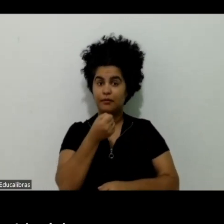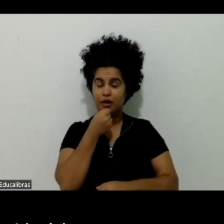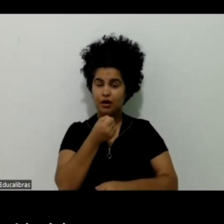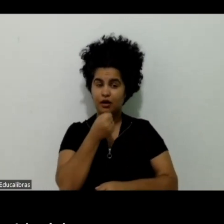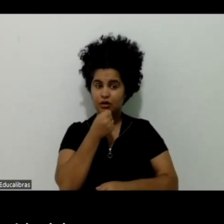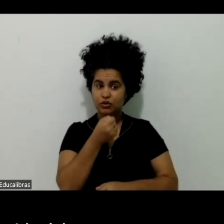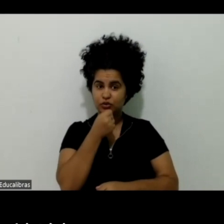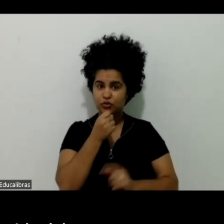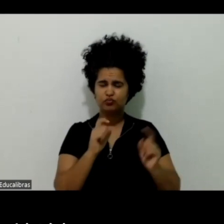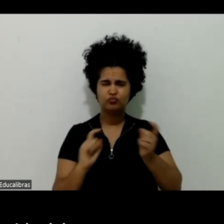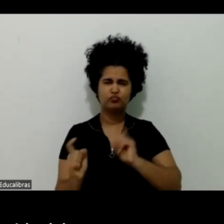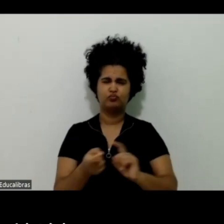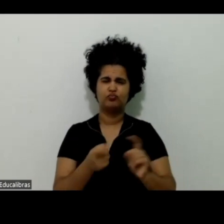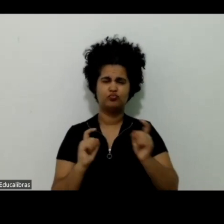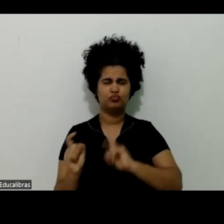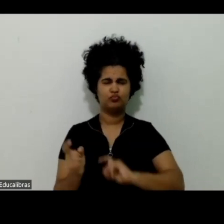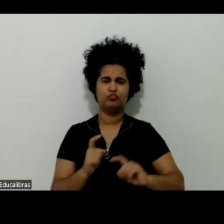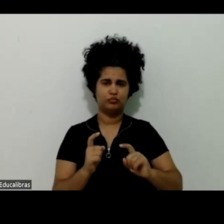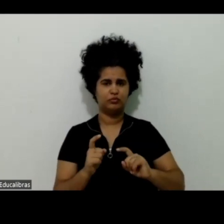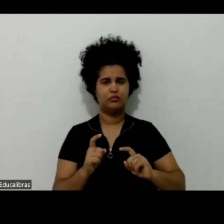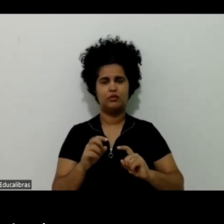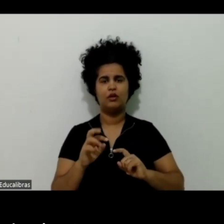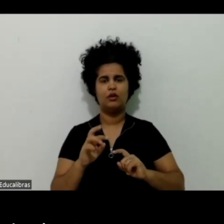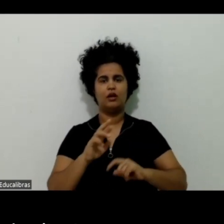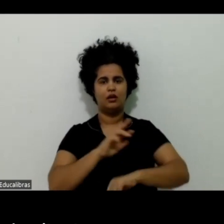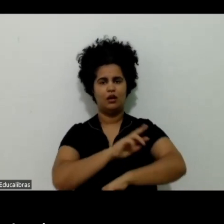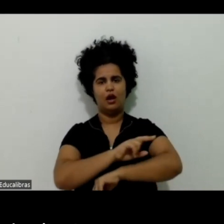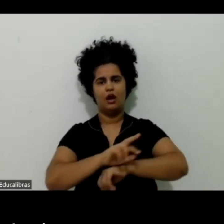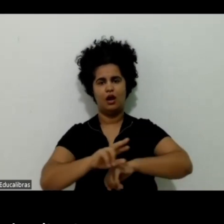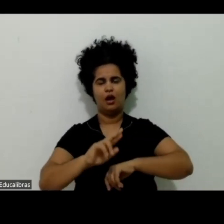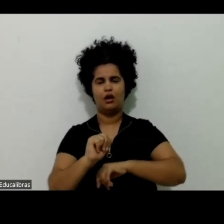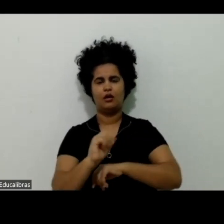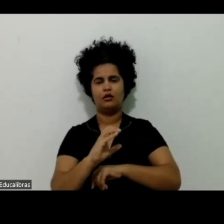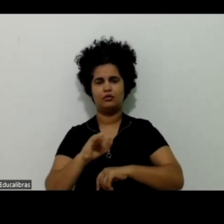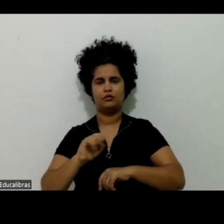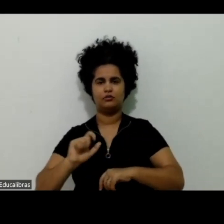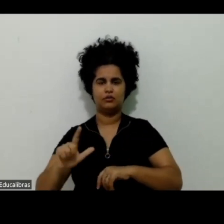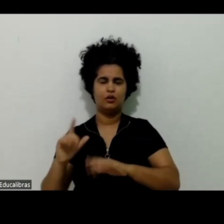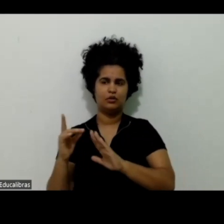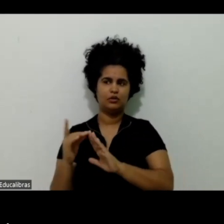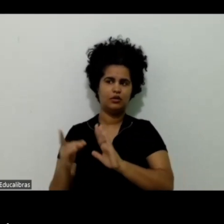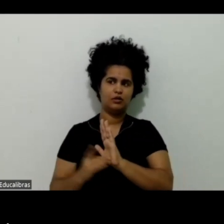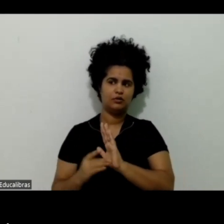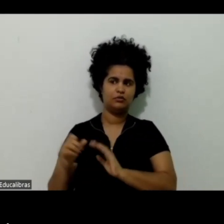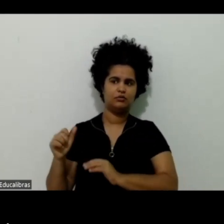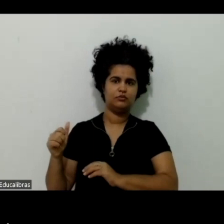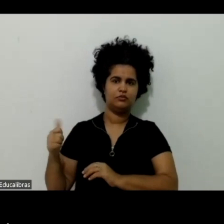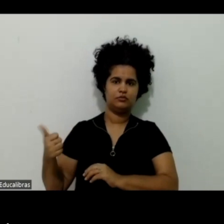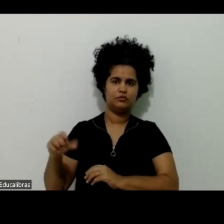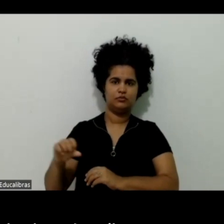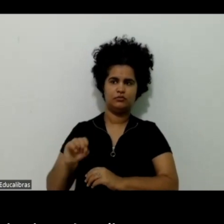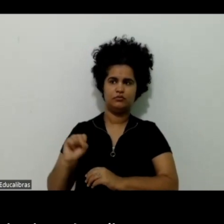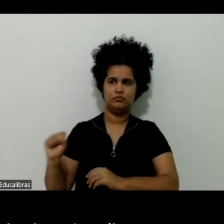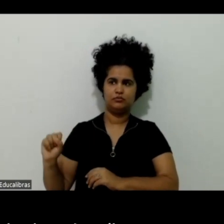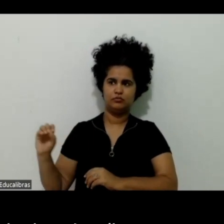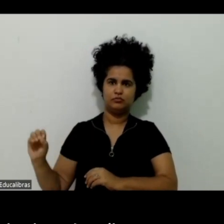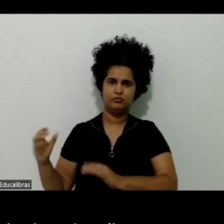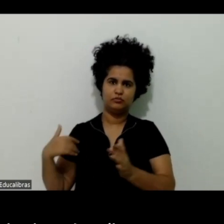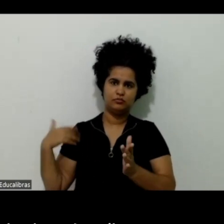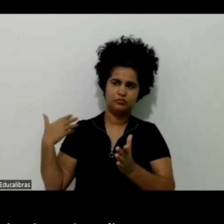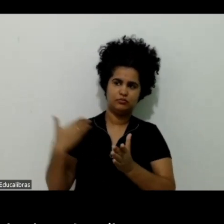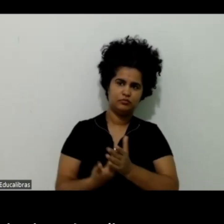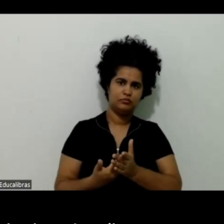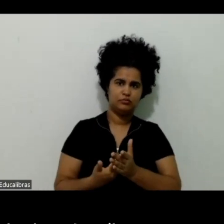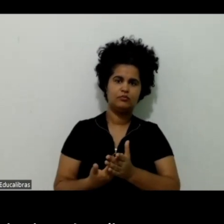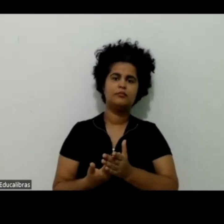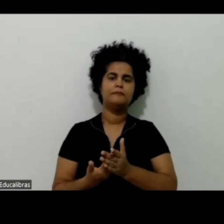de construção histórica, né, das pioneiras, né, que desde a década de 80, anterior a isso até, se a gente for buscar, né, a gente tem referências aí de